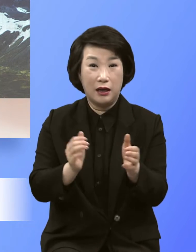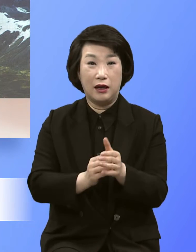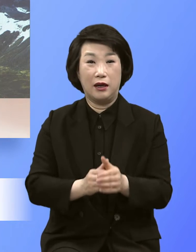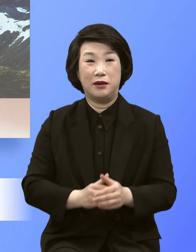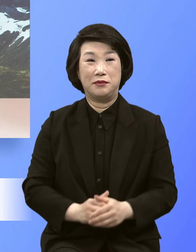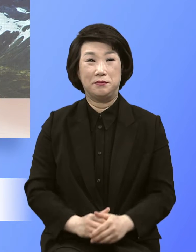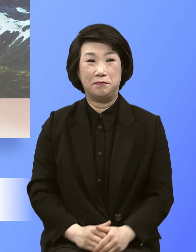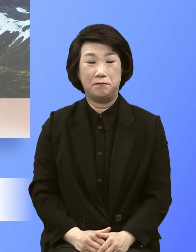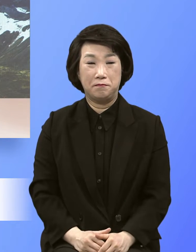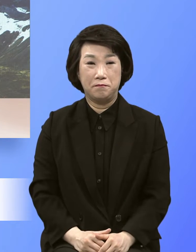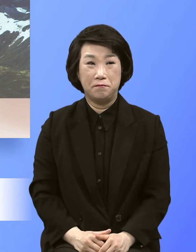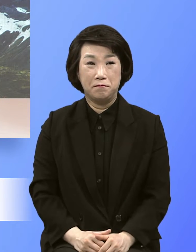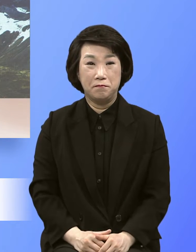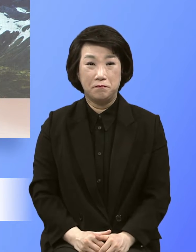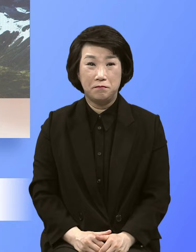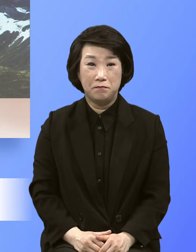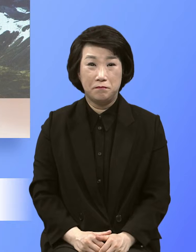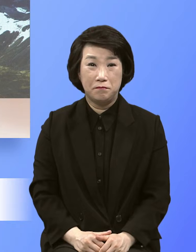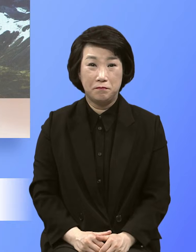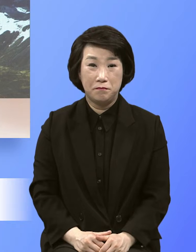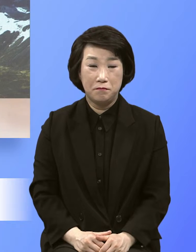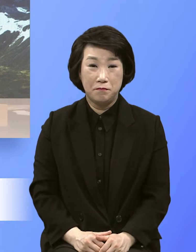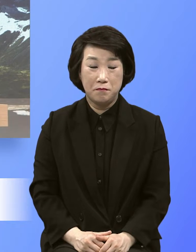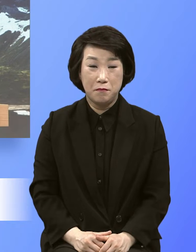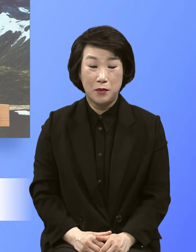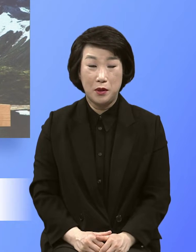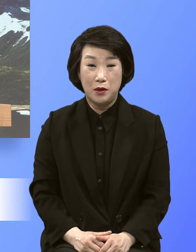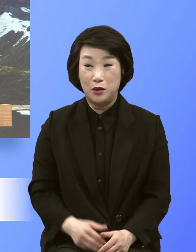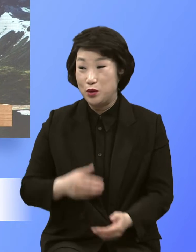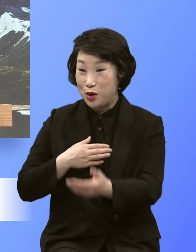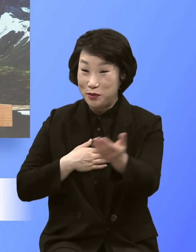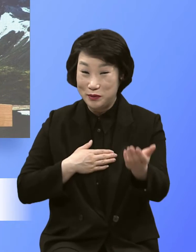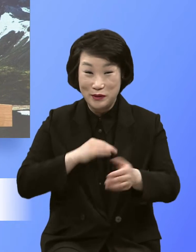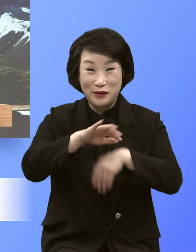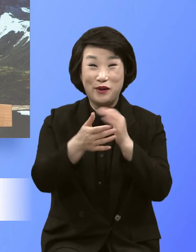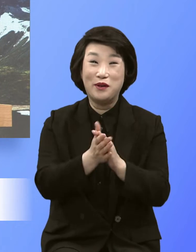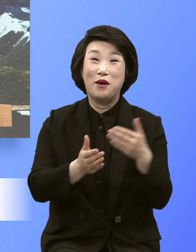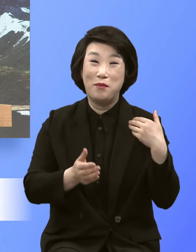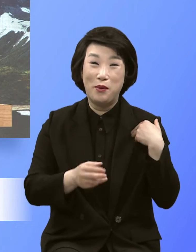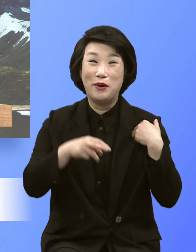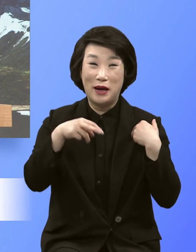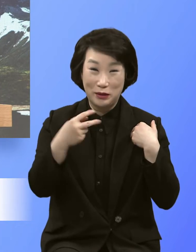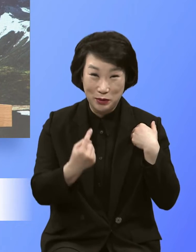흙으로 돌아갈지니라. 너는 성경을 몰라도